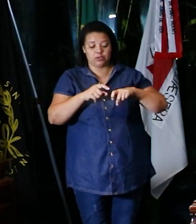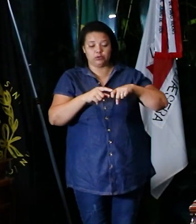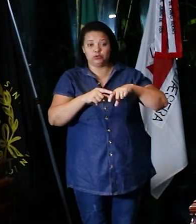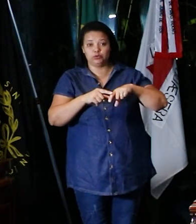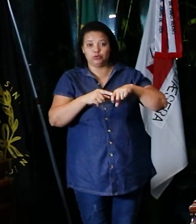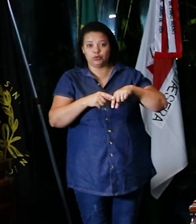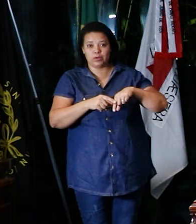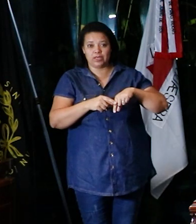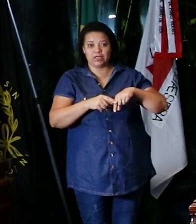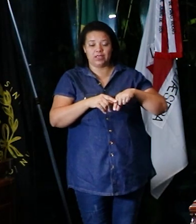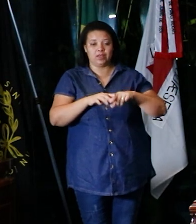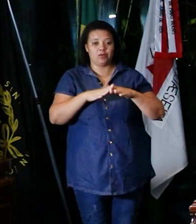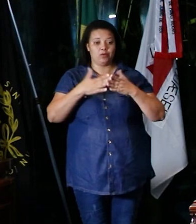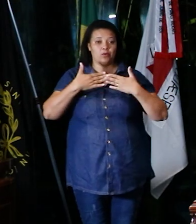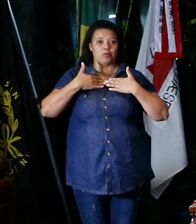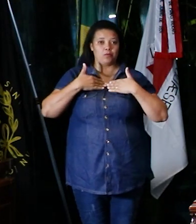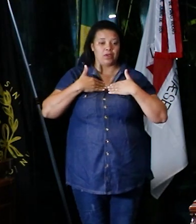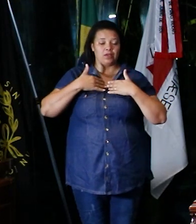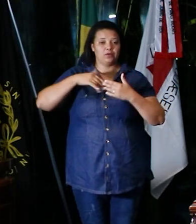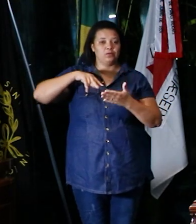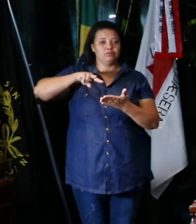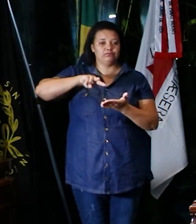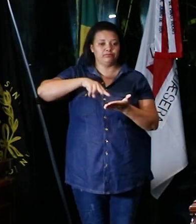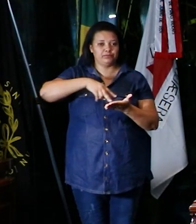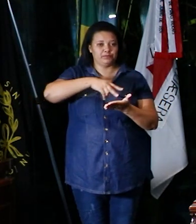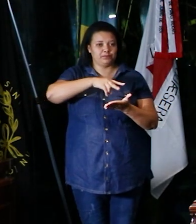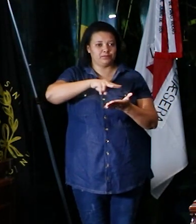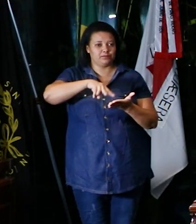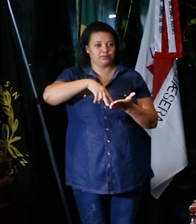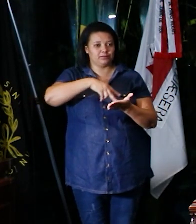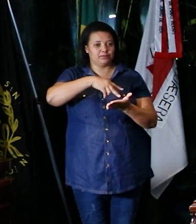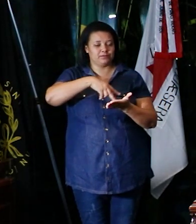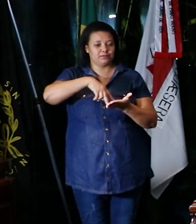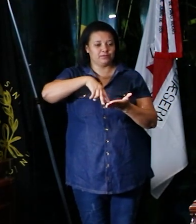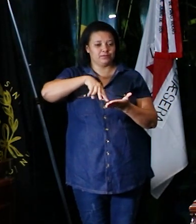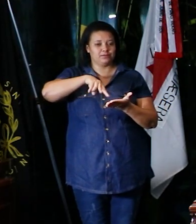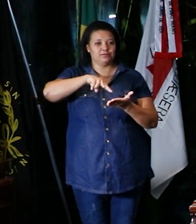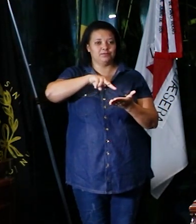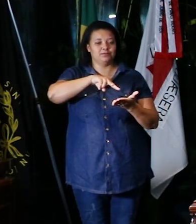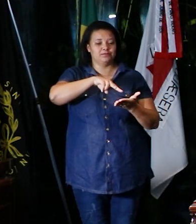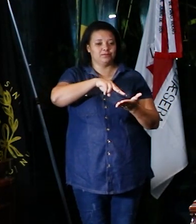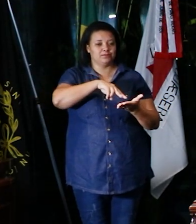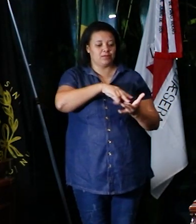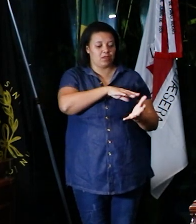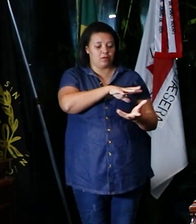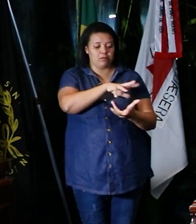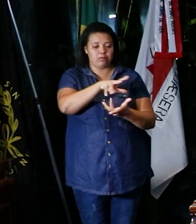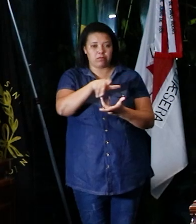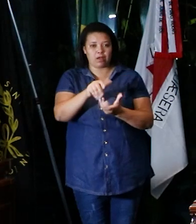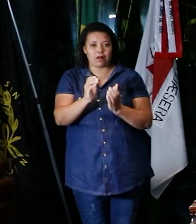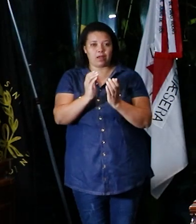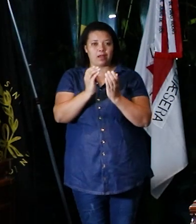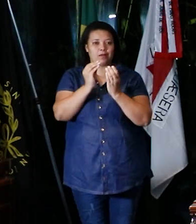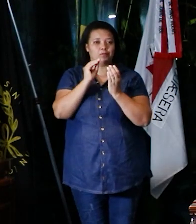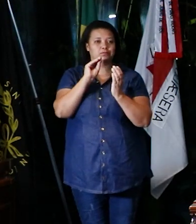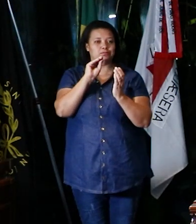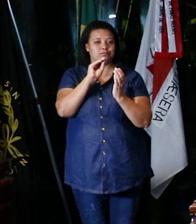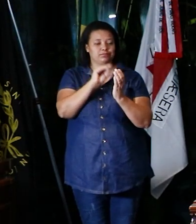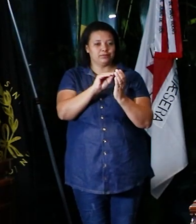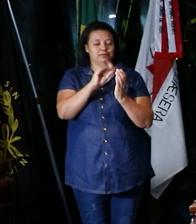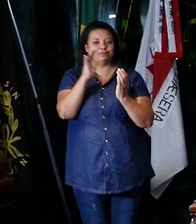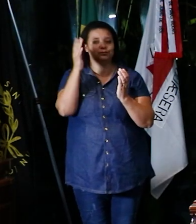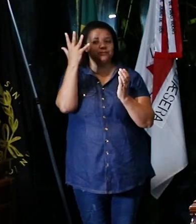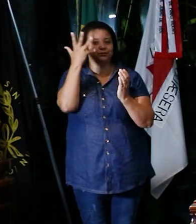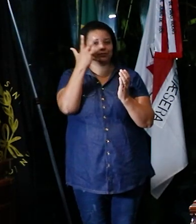na porta do peito. E dança. Bailado de ar, bola beijada, beleza.